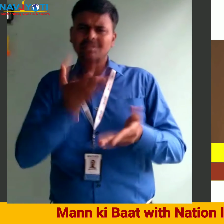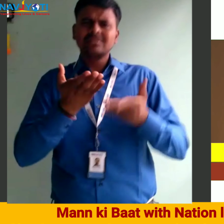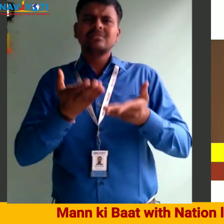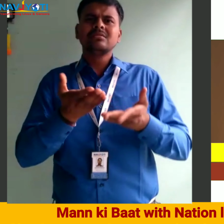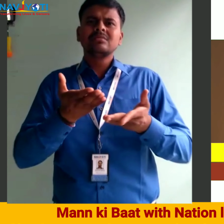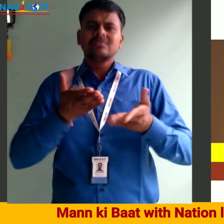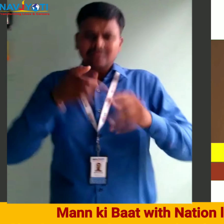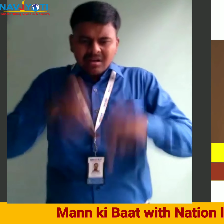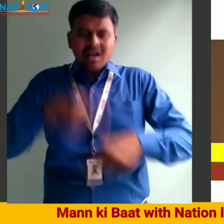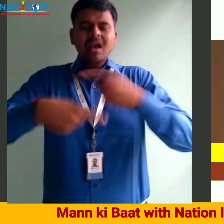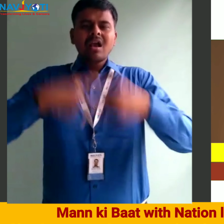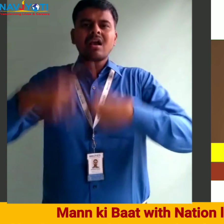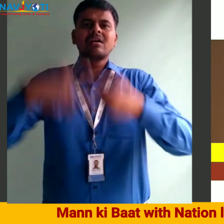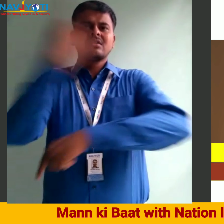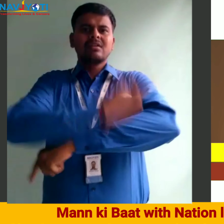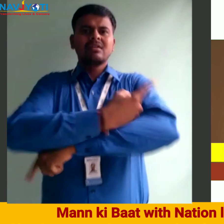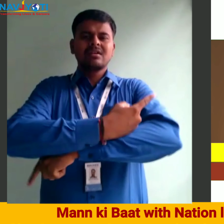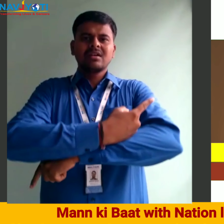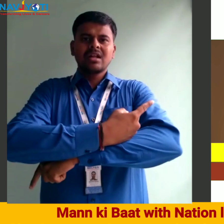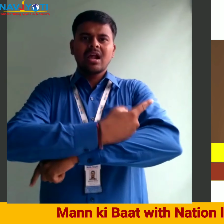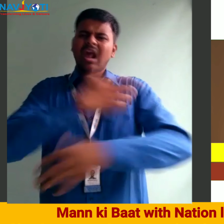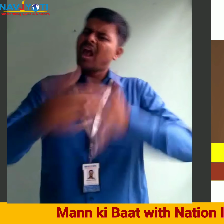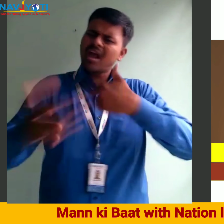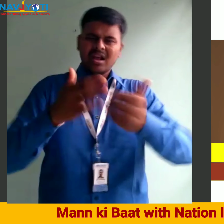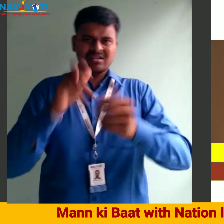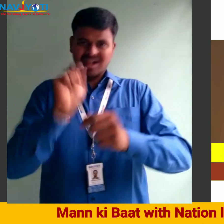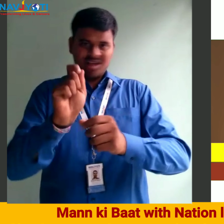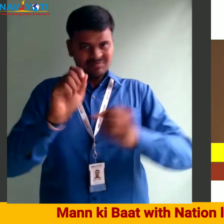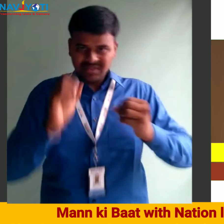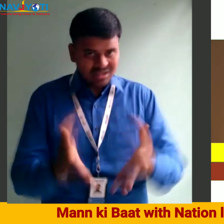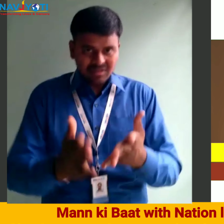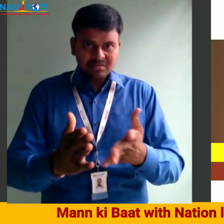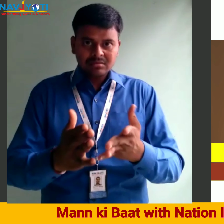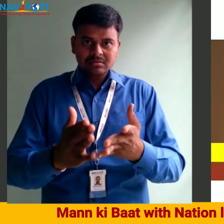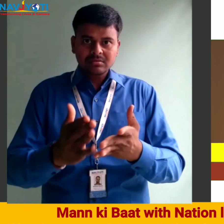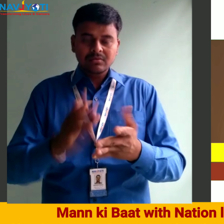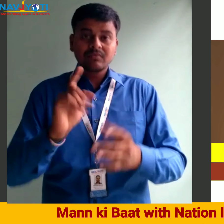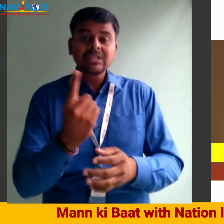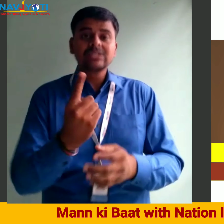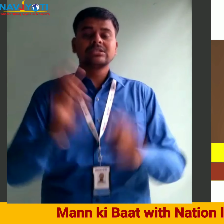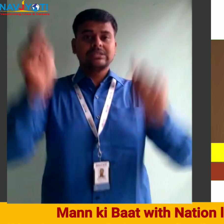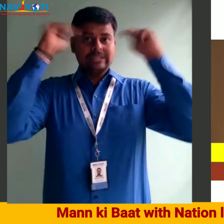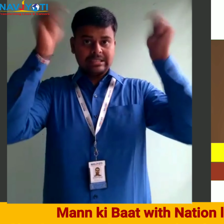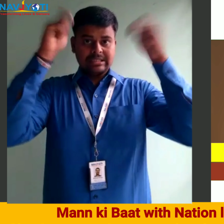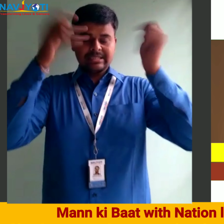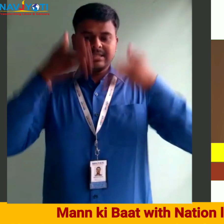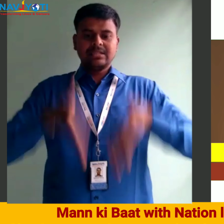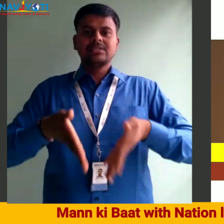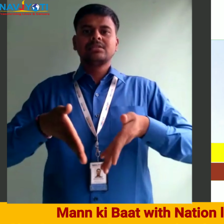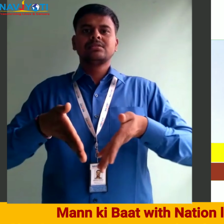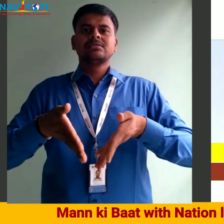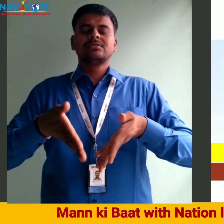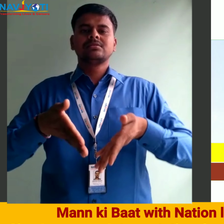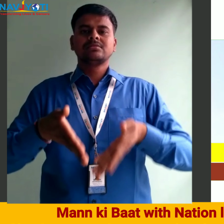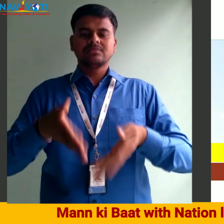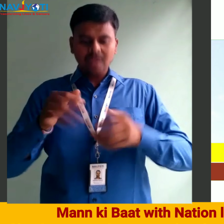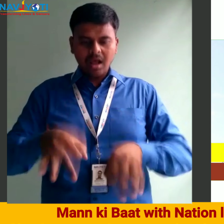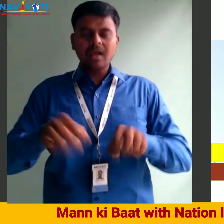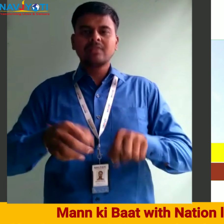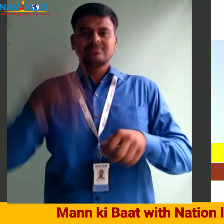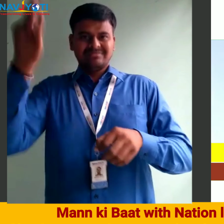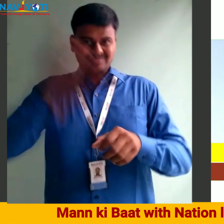क्योंकि पहले तीर्थंकर भगवान ऋषभदेव के जीवन का यह एक महत्वपूर्ण दिन रहा है। ऐसे